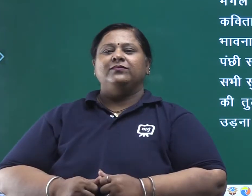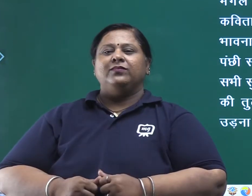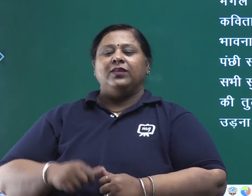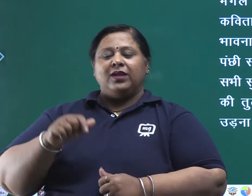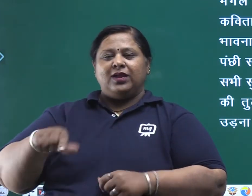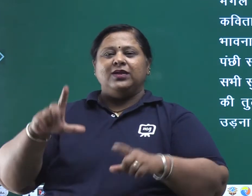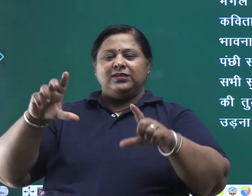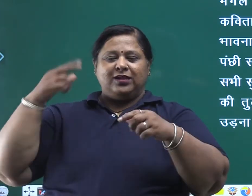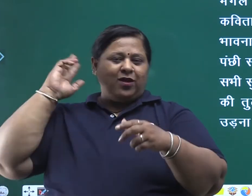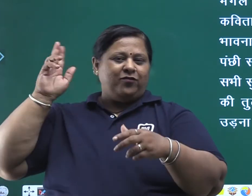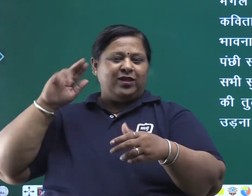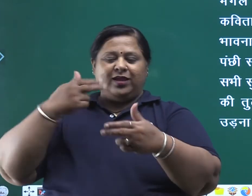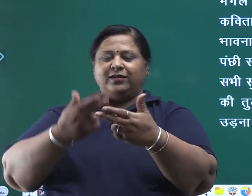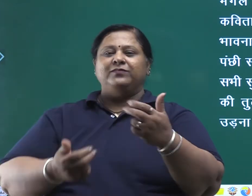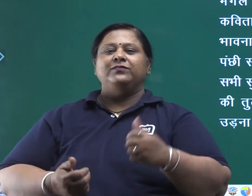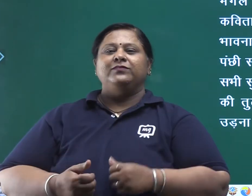इस कविता के